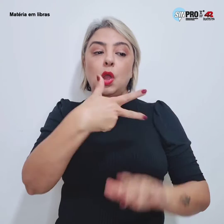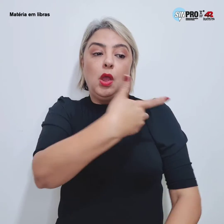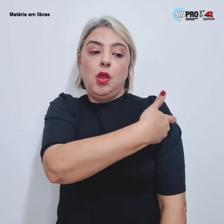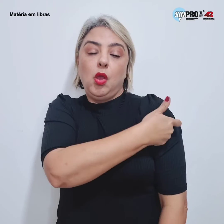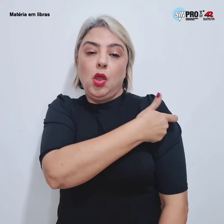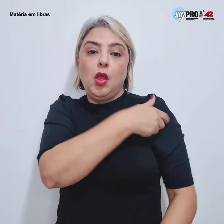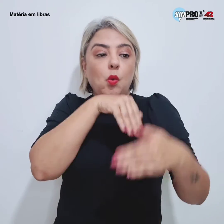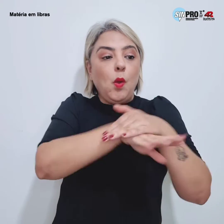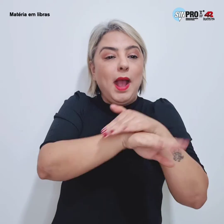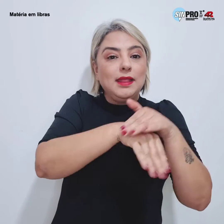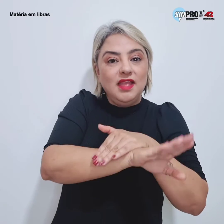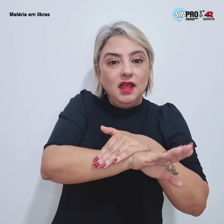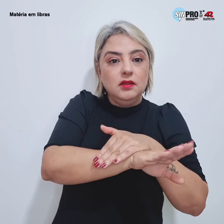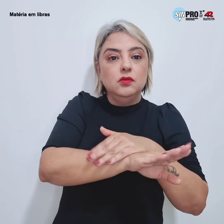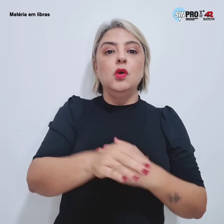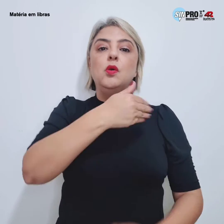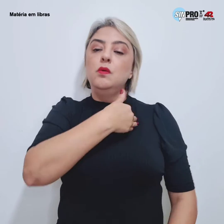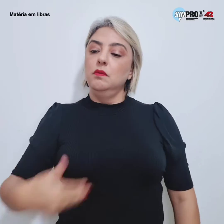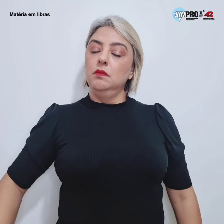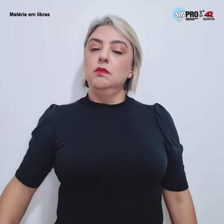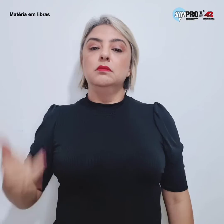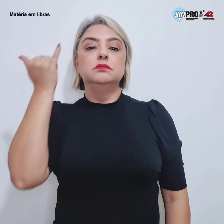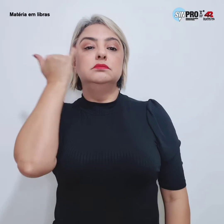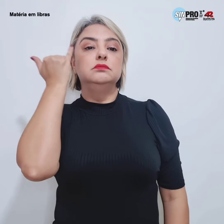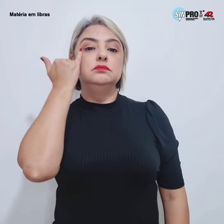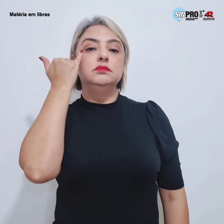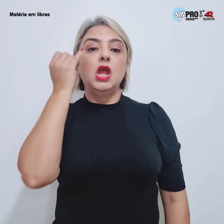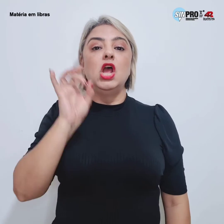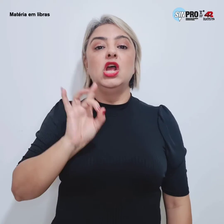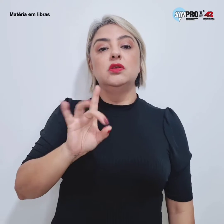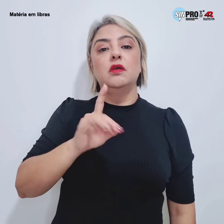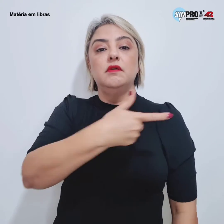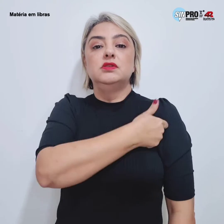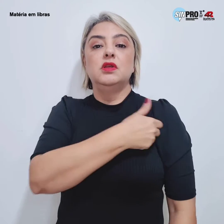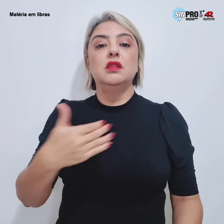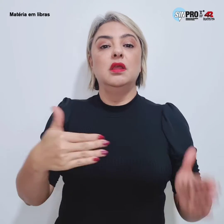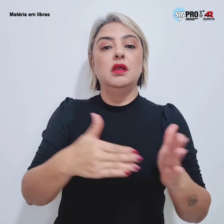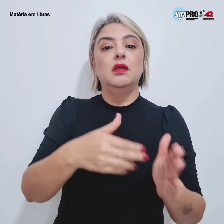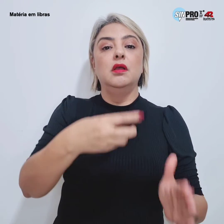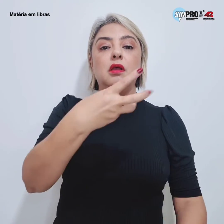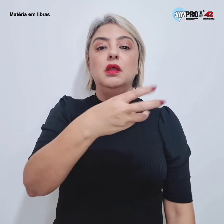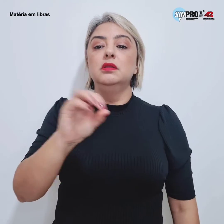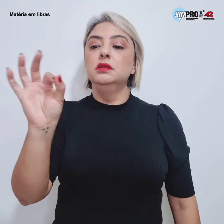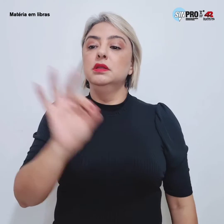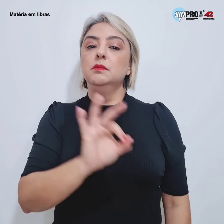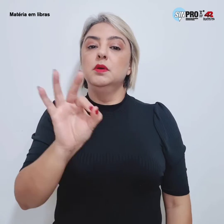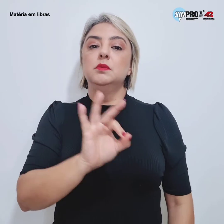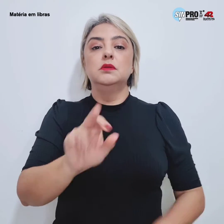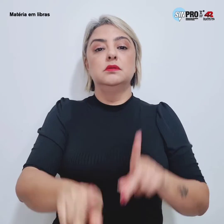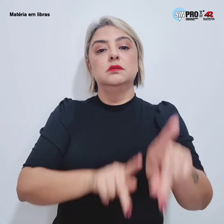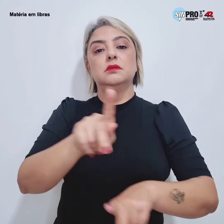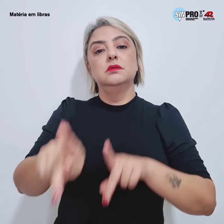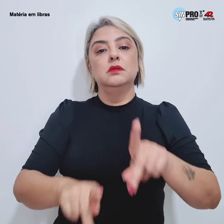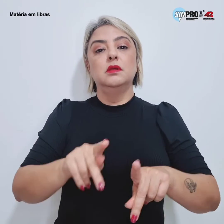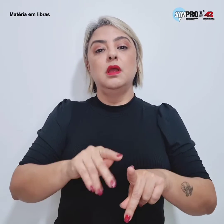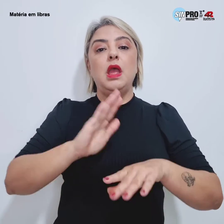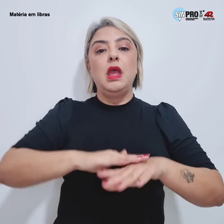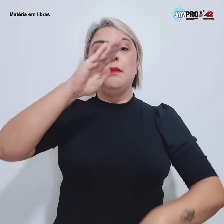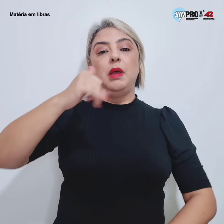que enquanto o imunizante está estocado, o governo ibanês só vacinou até agora 30% da